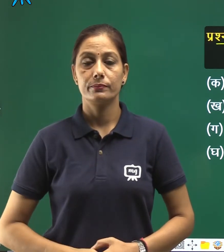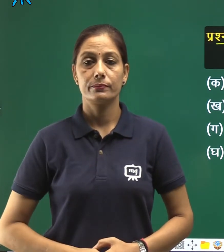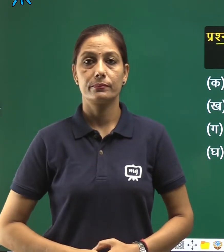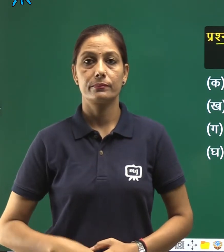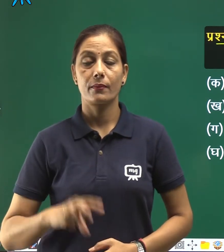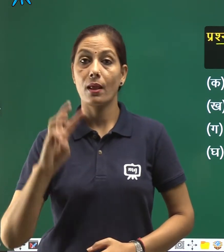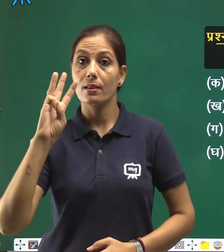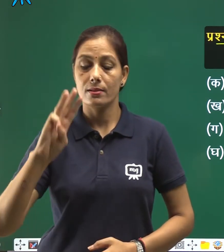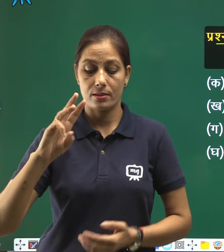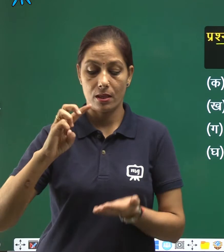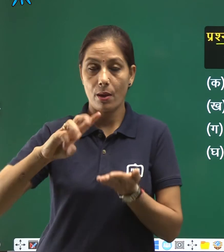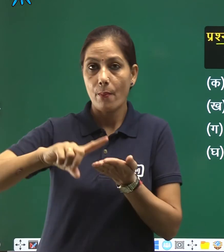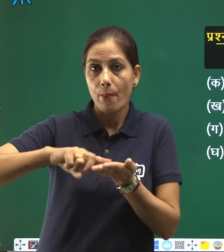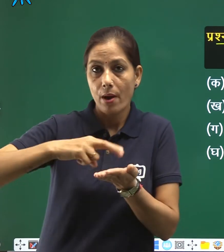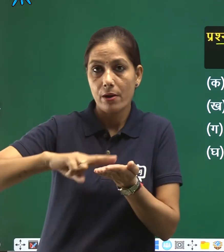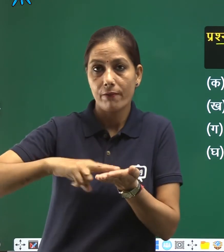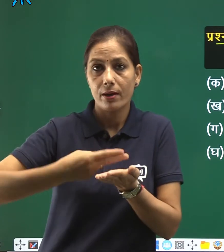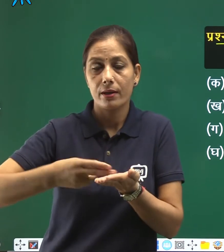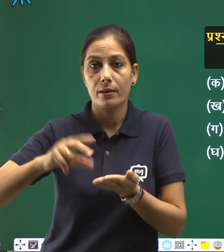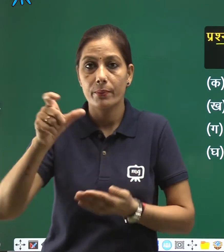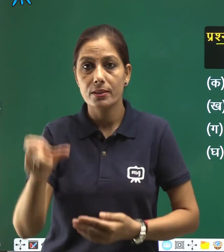तीसरा पान वाले ने,